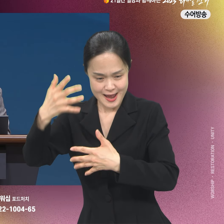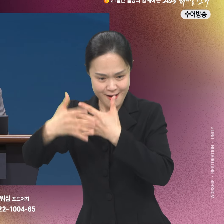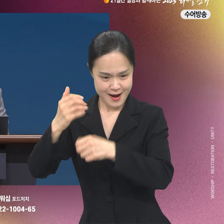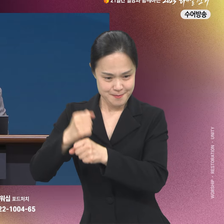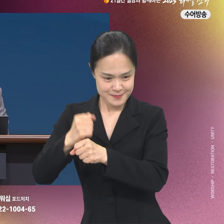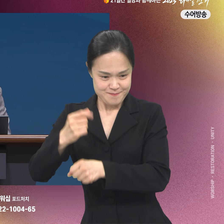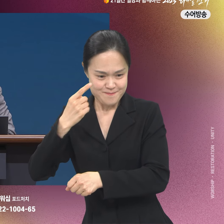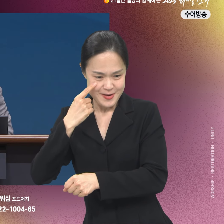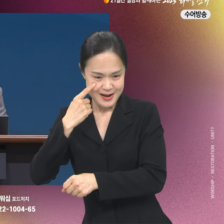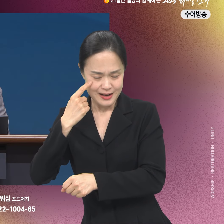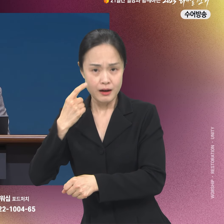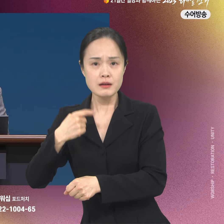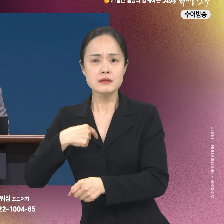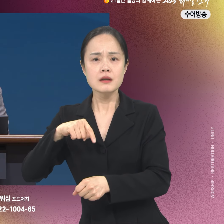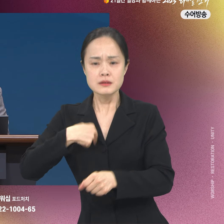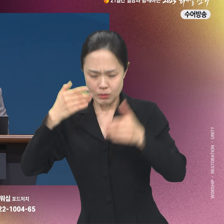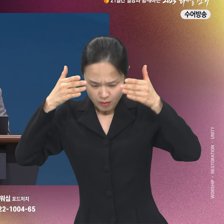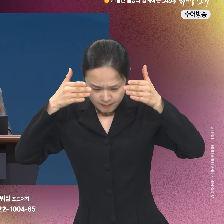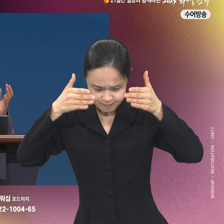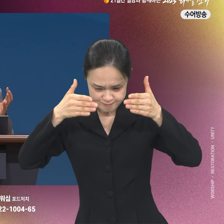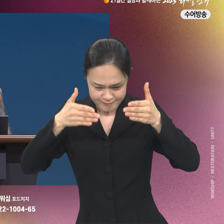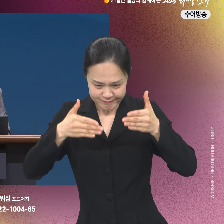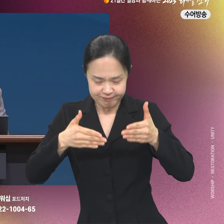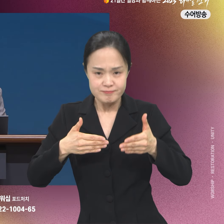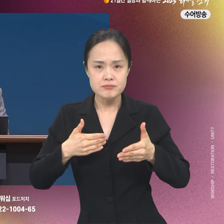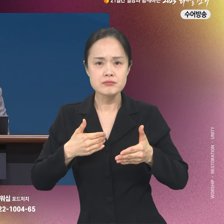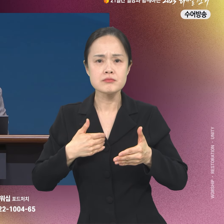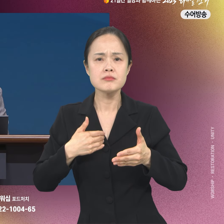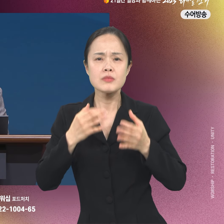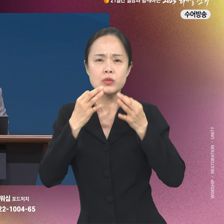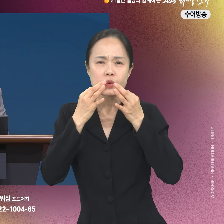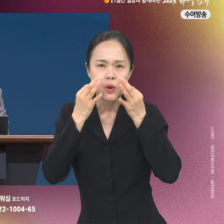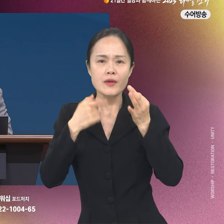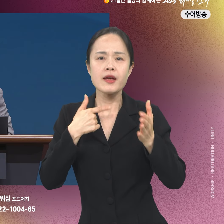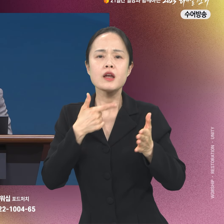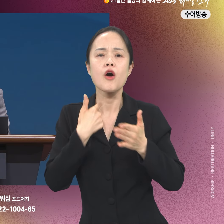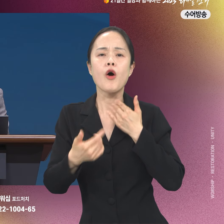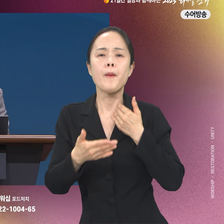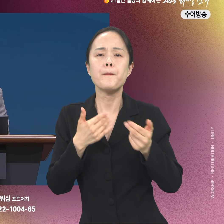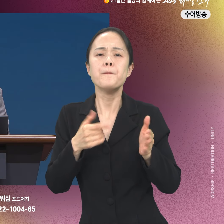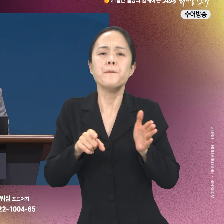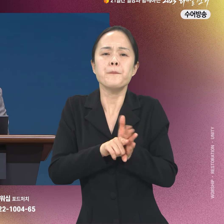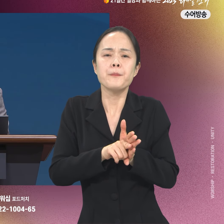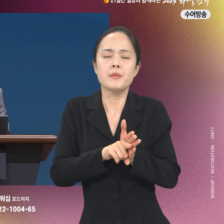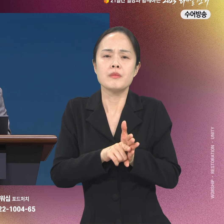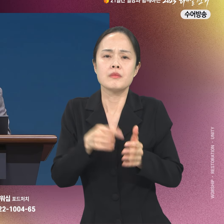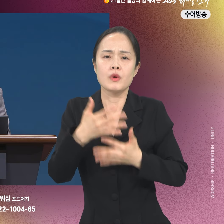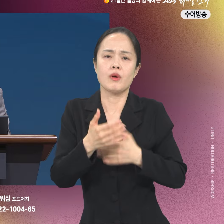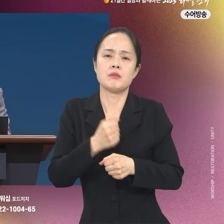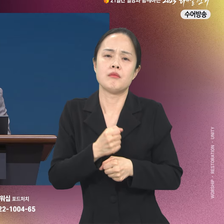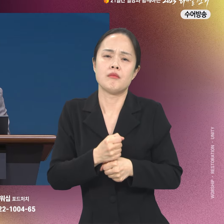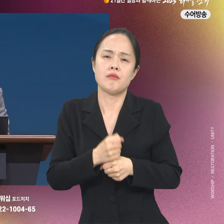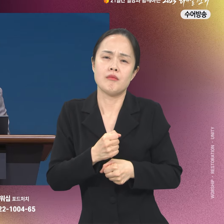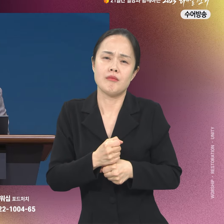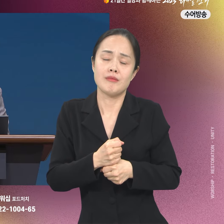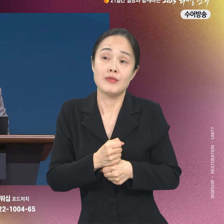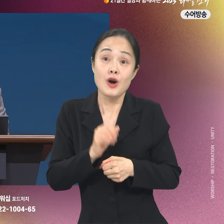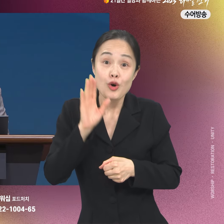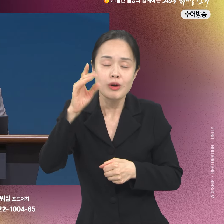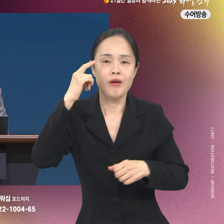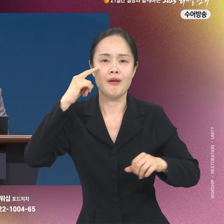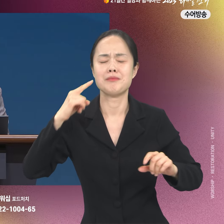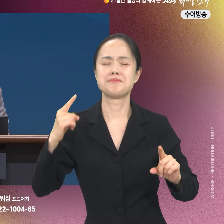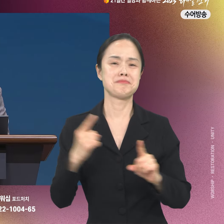관점이 달라졌어야 했던 겁니다. 저는 이 작품을 하면서 그 관점이 달라진 거가 저한테 너무 감사한 일이에요.